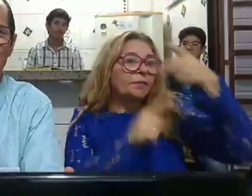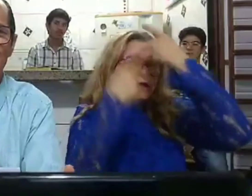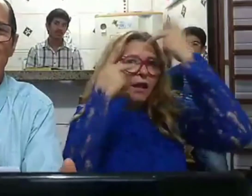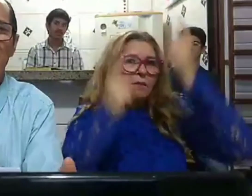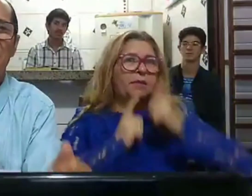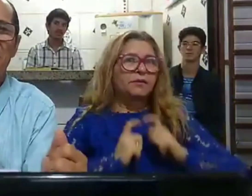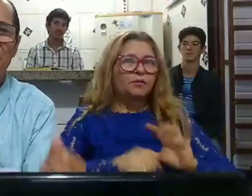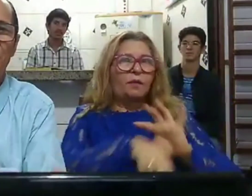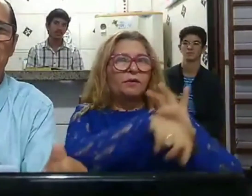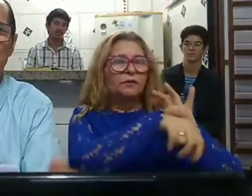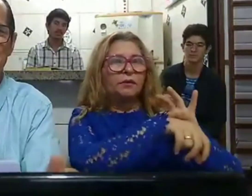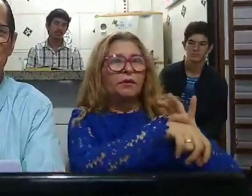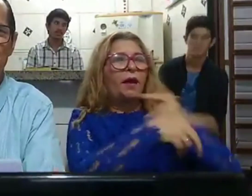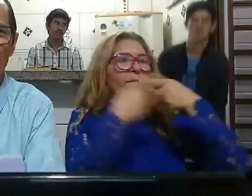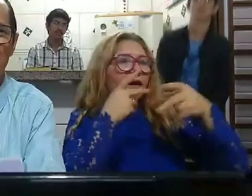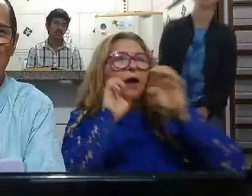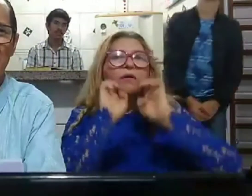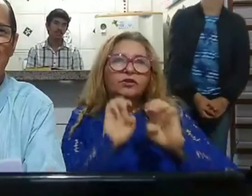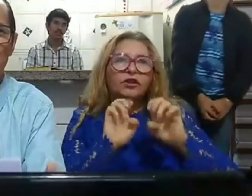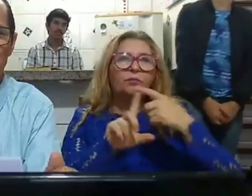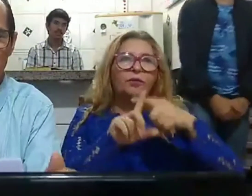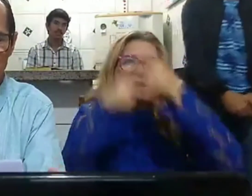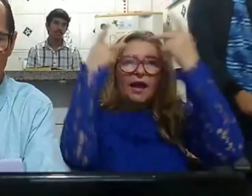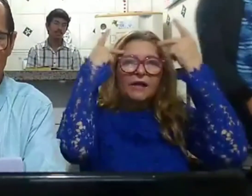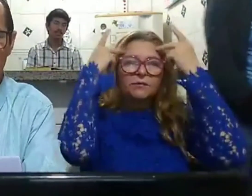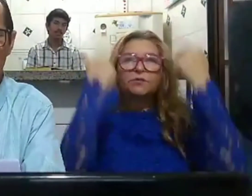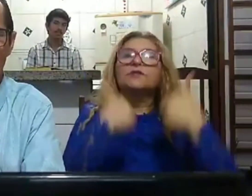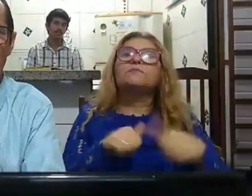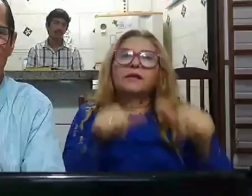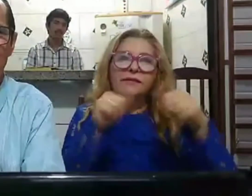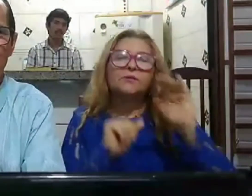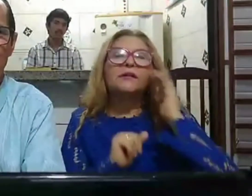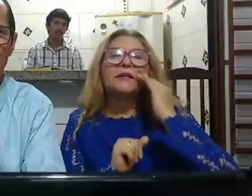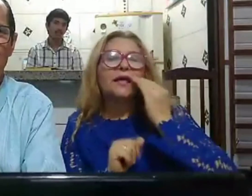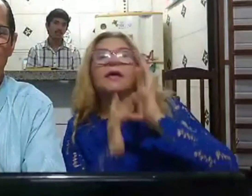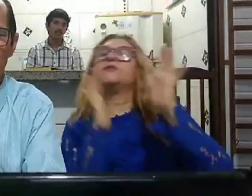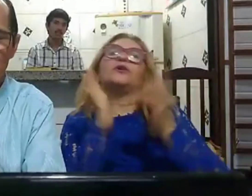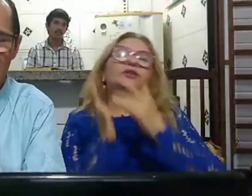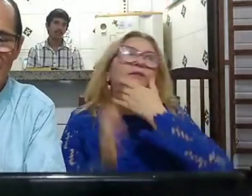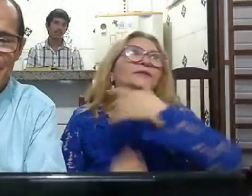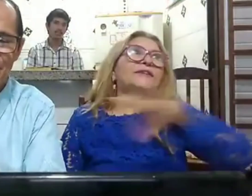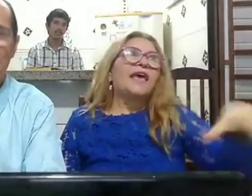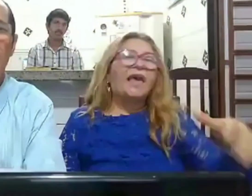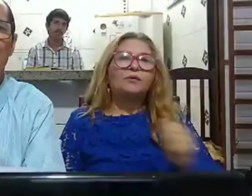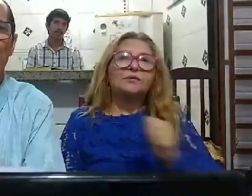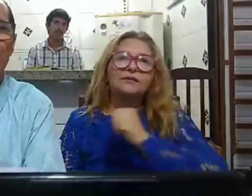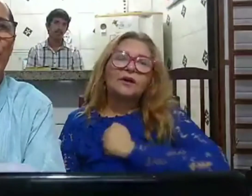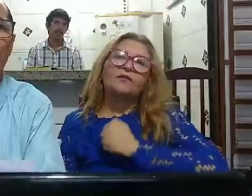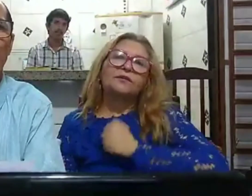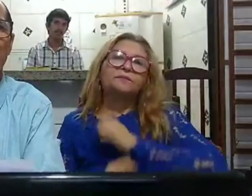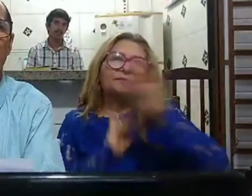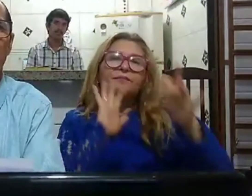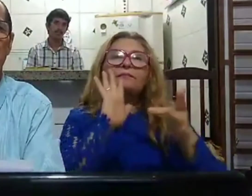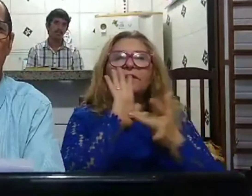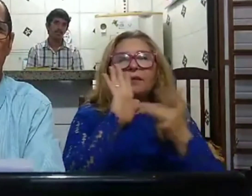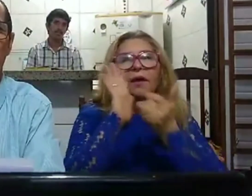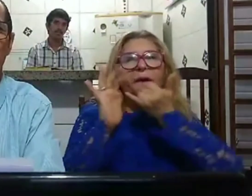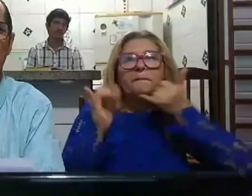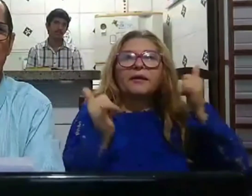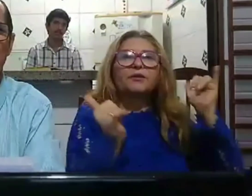pessoalmente, porque as pessoas precisam ouvir que Jesus, Ele é o Salvador, que Ele perdoa os